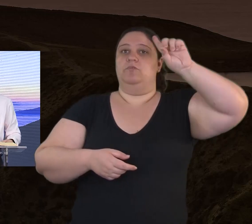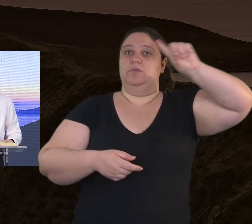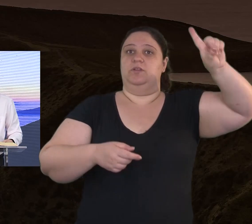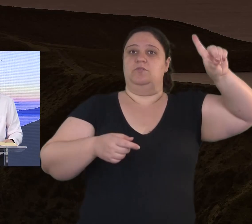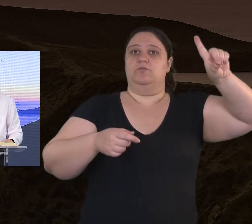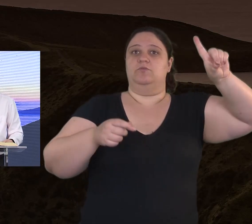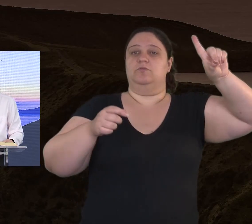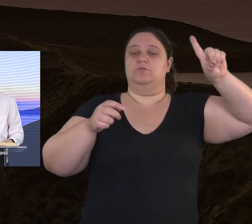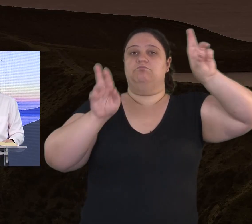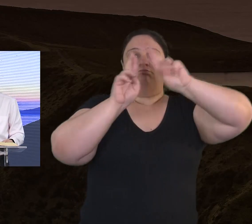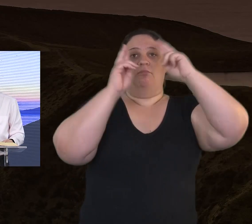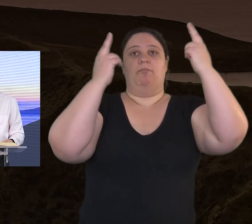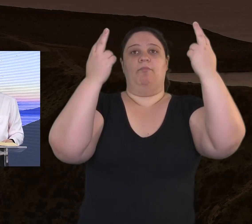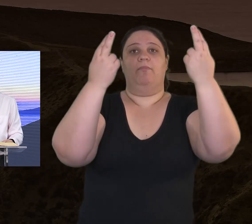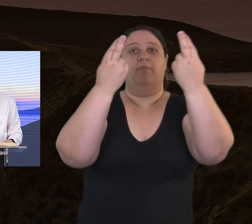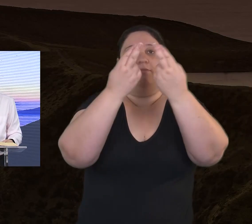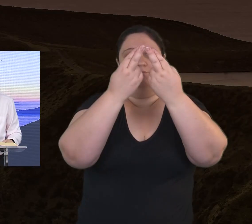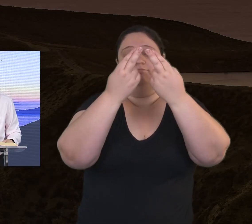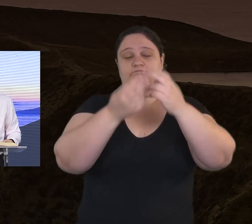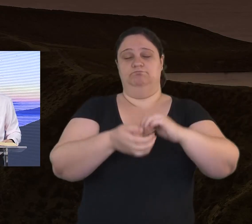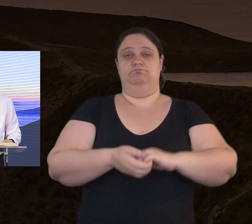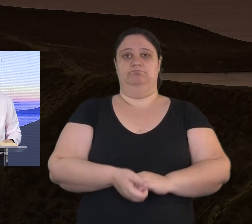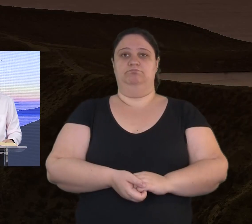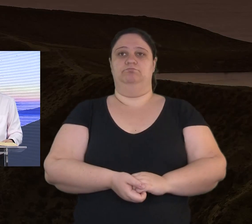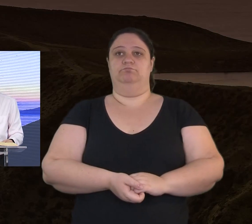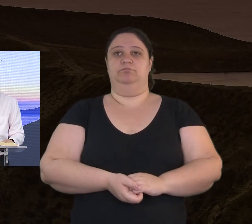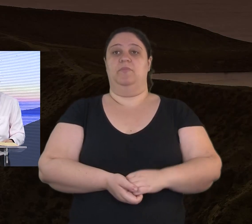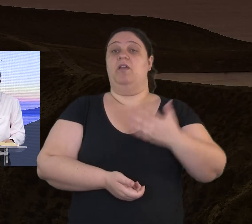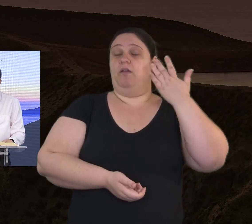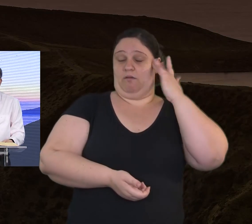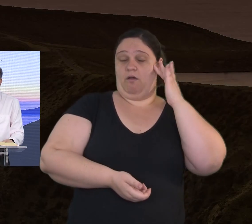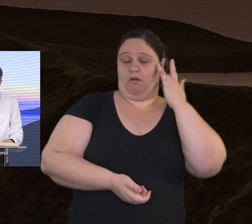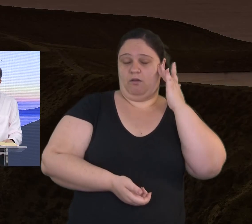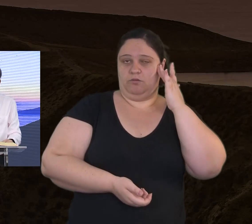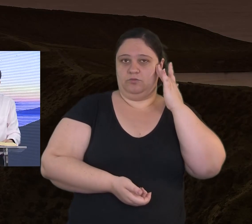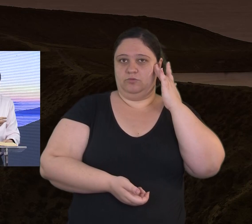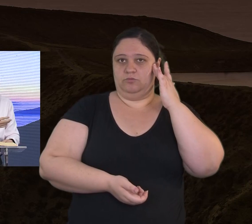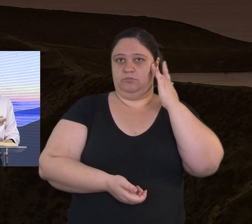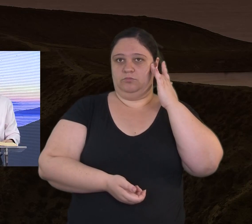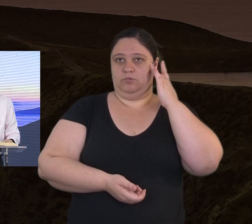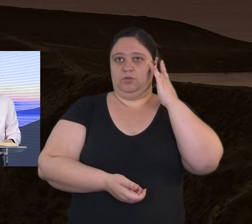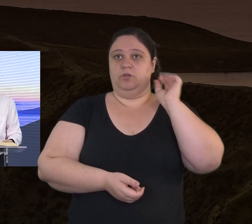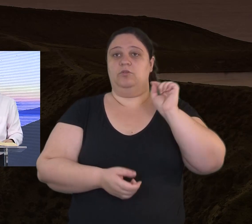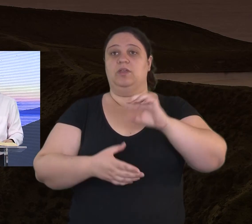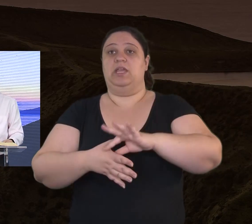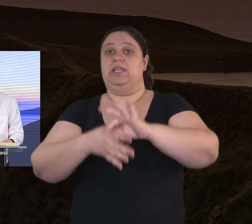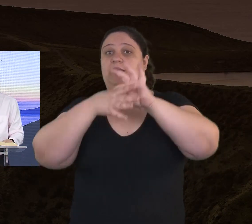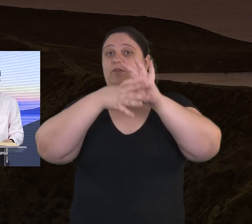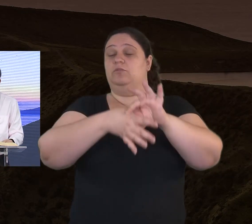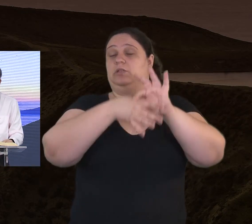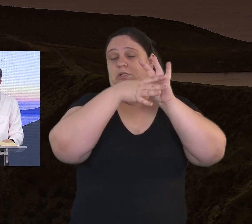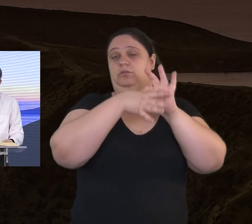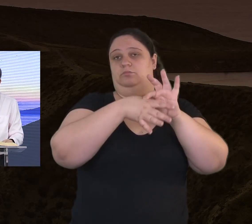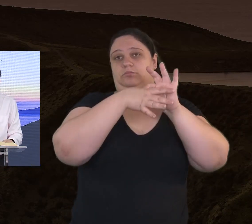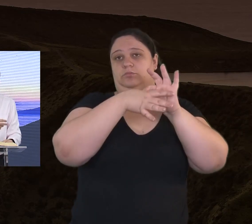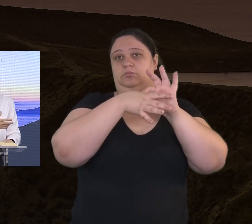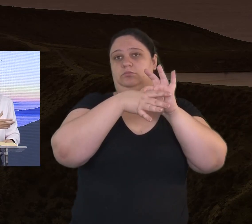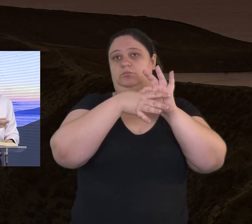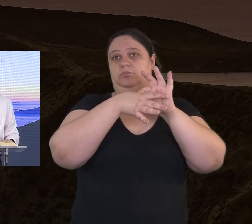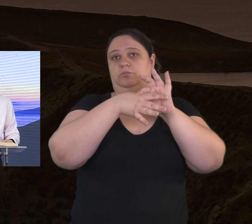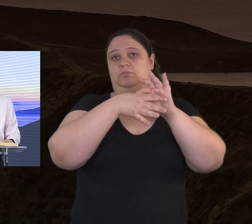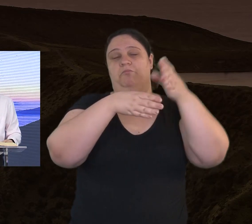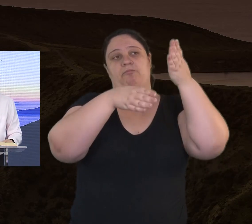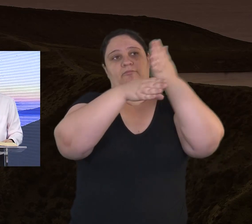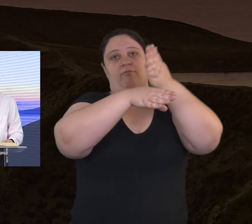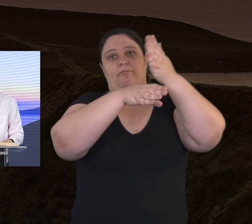assembleia. Eu acho, provavelmente, sejam as lideranças, né, dentre